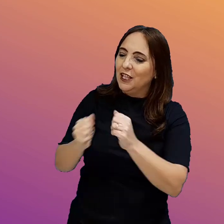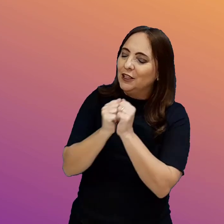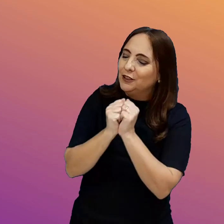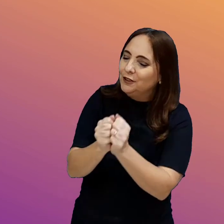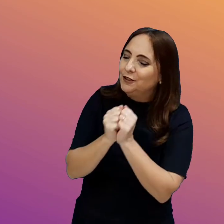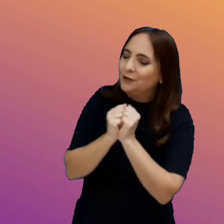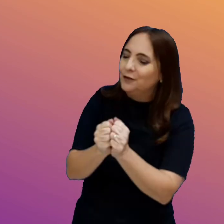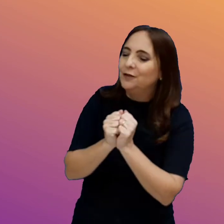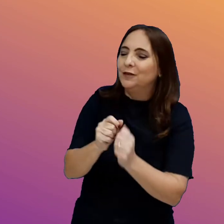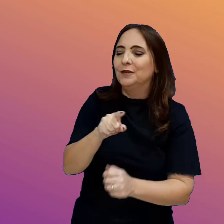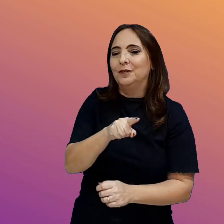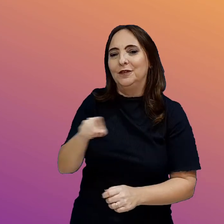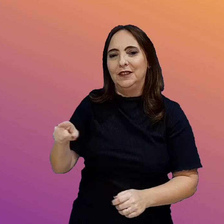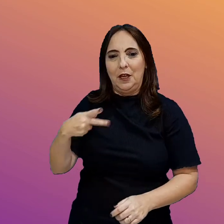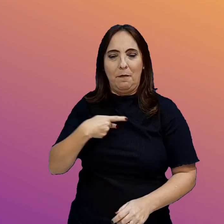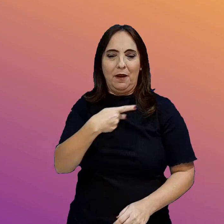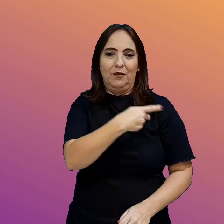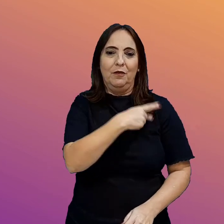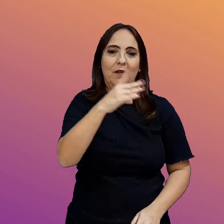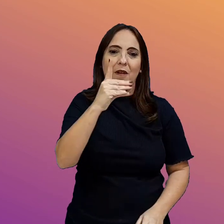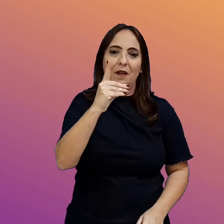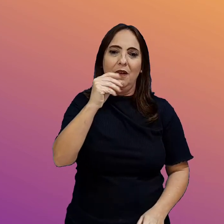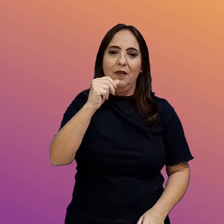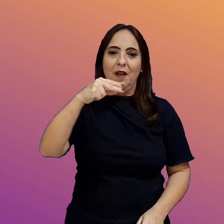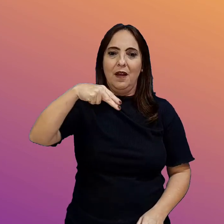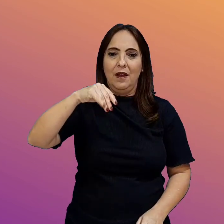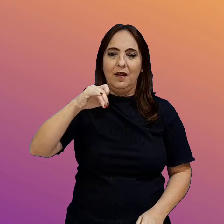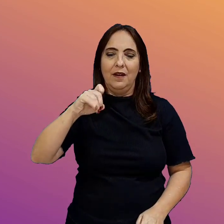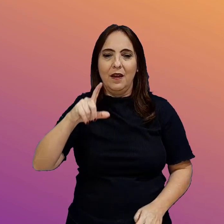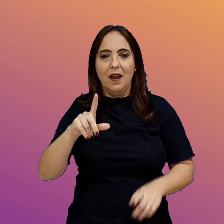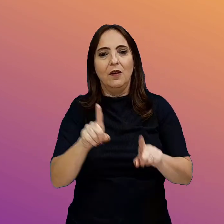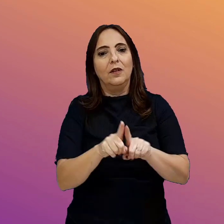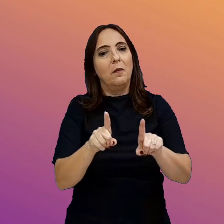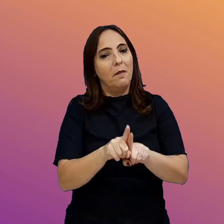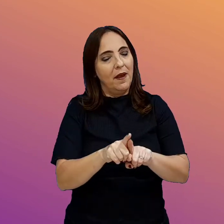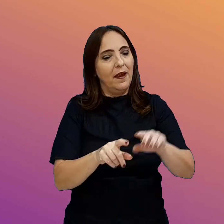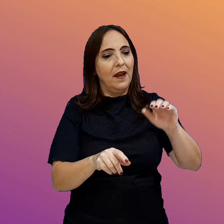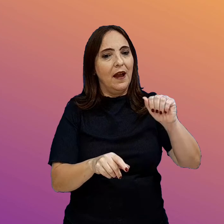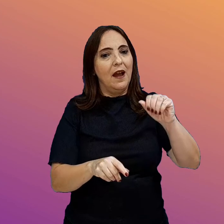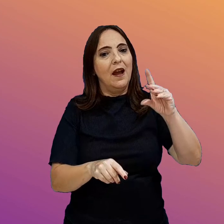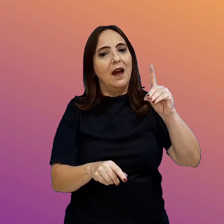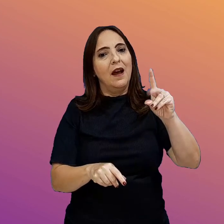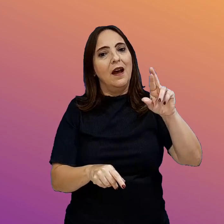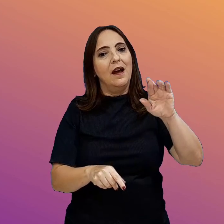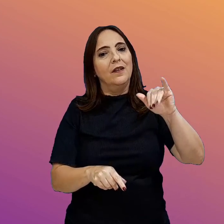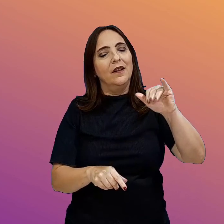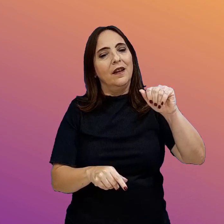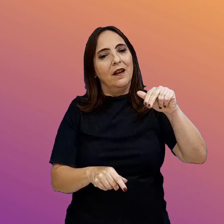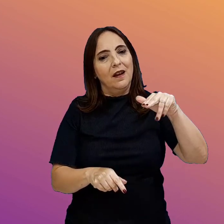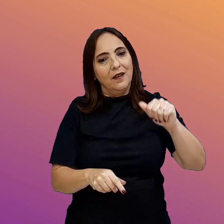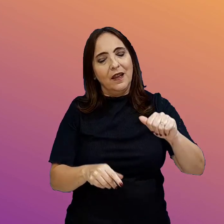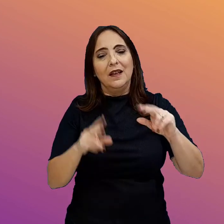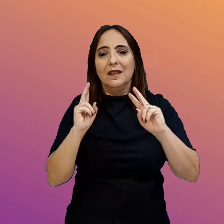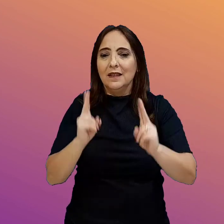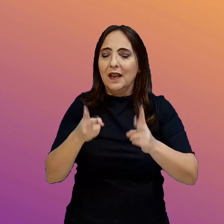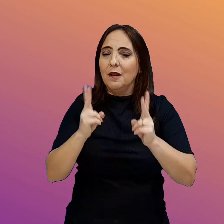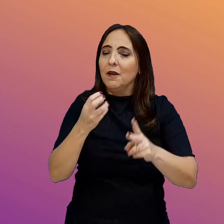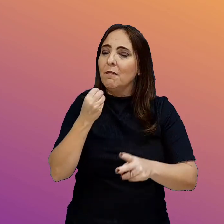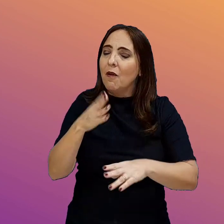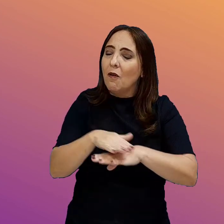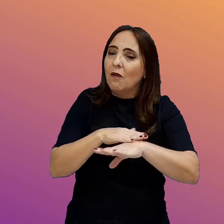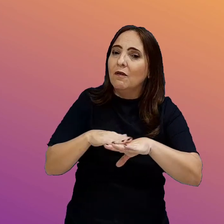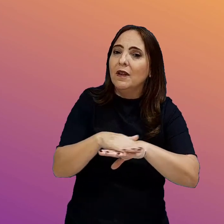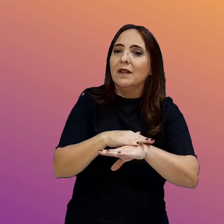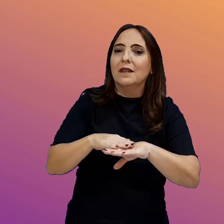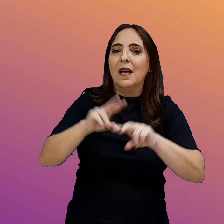aqui, pastor Daniel, Adriana. Como sempre, é muito bom conversar sobre as coisas de Deus. Eu queria encerrar